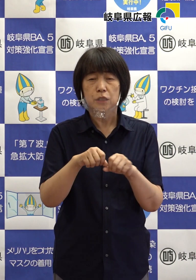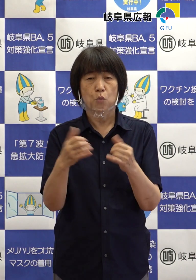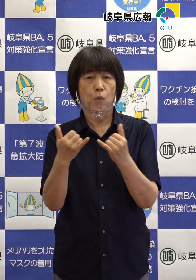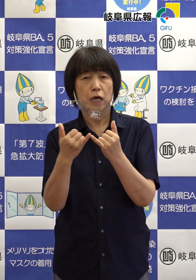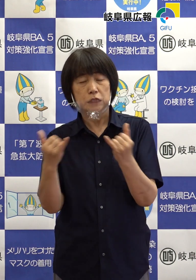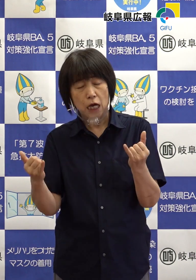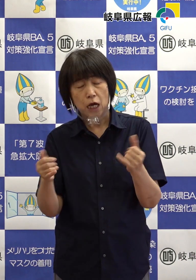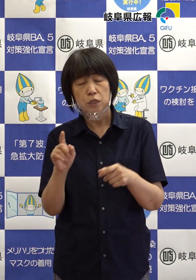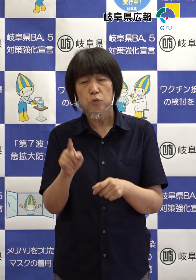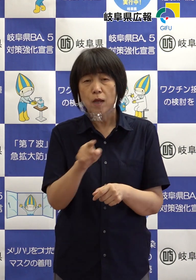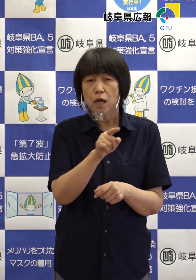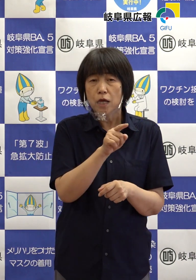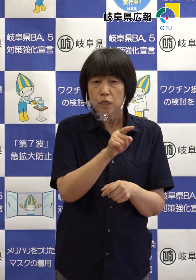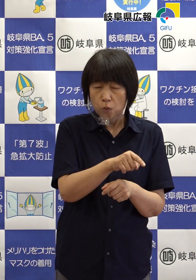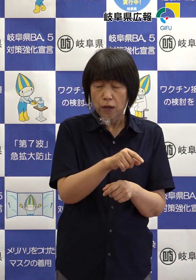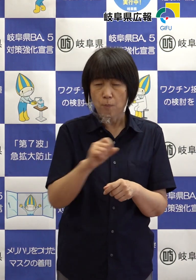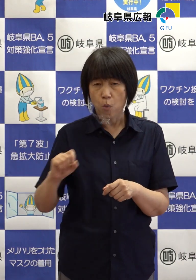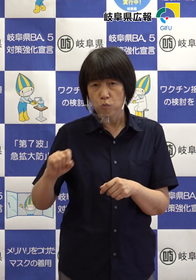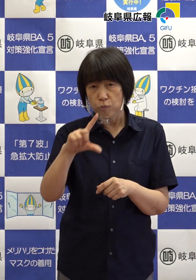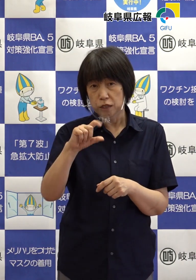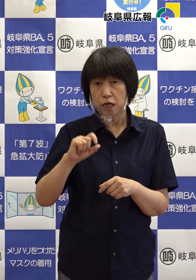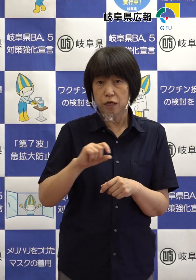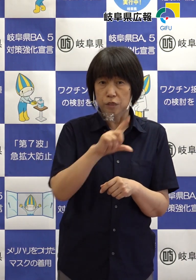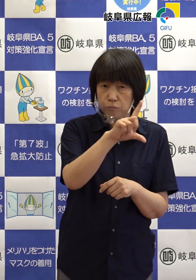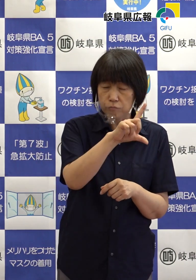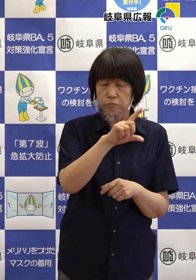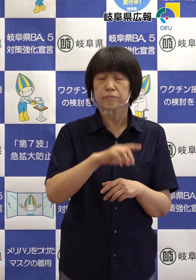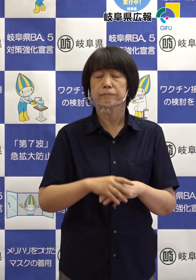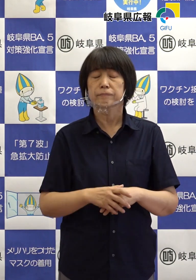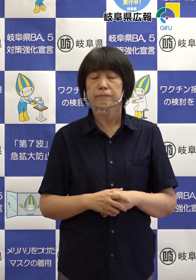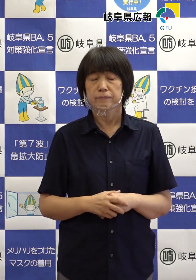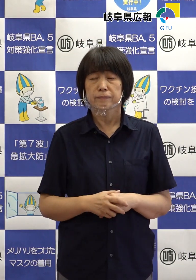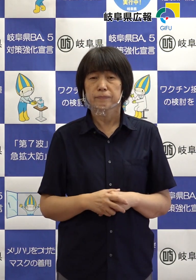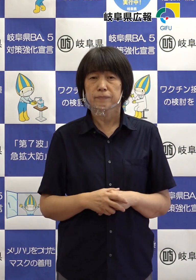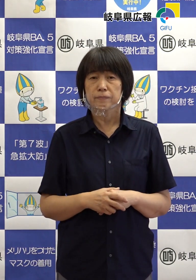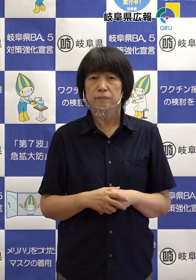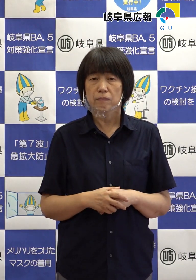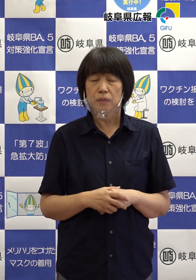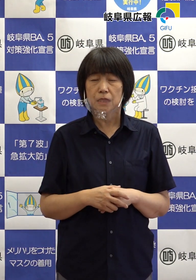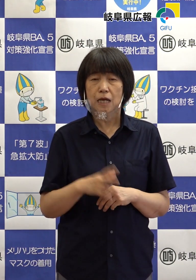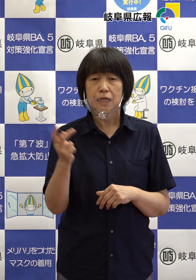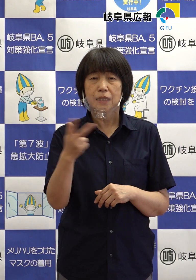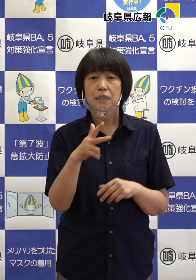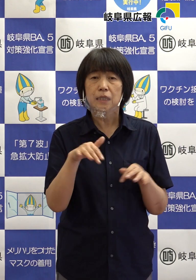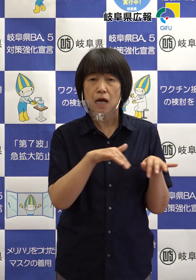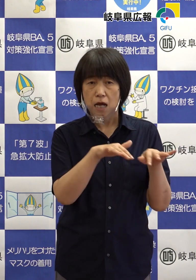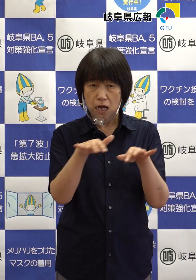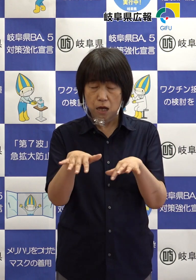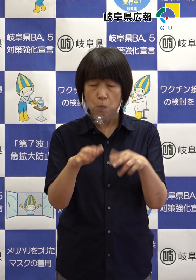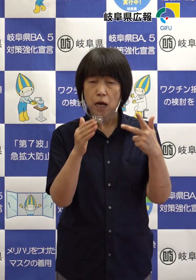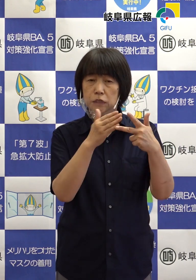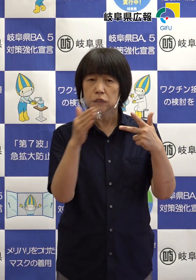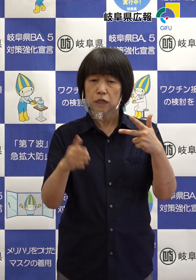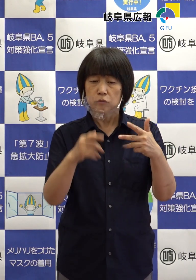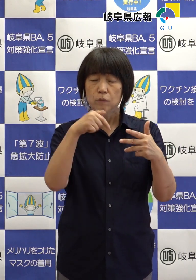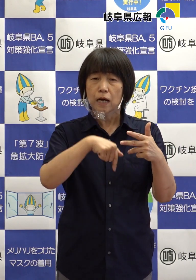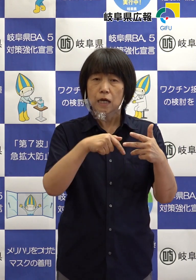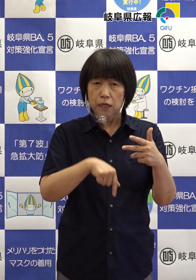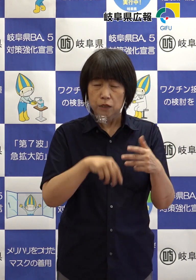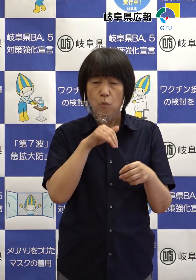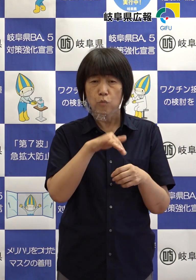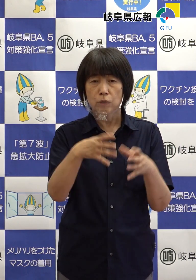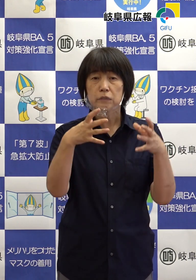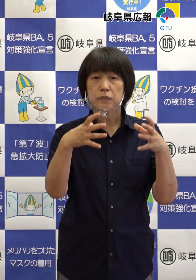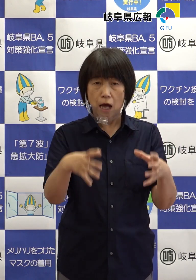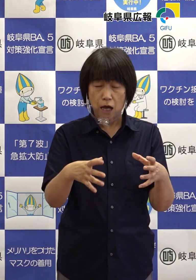ね異常な勢いで増えてきたということで第七波ではそういう施設における+との発生